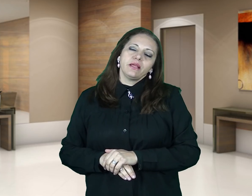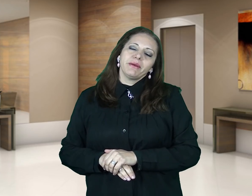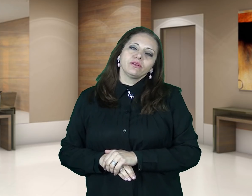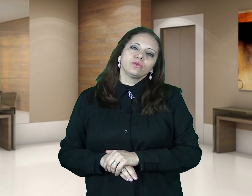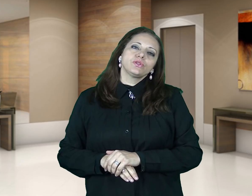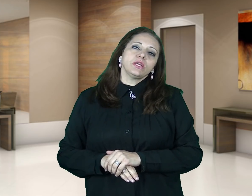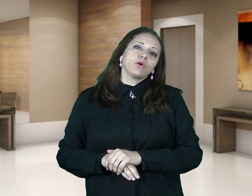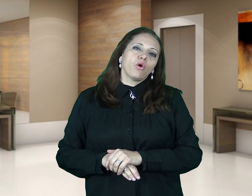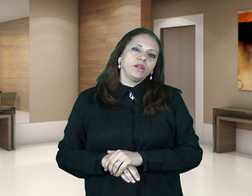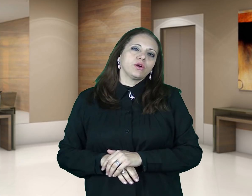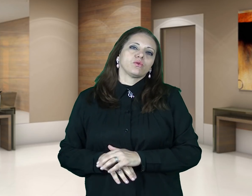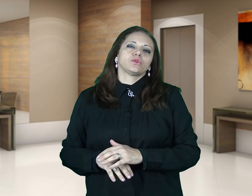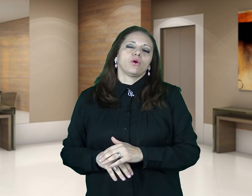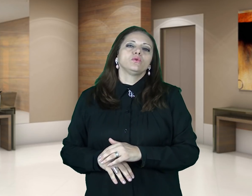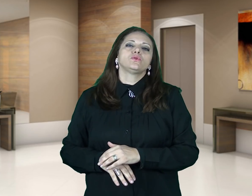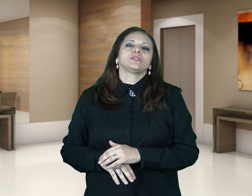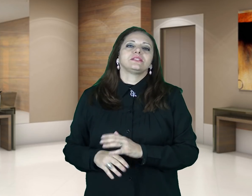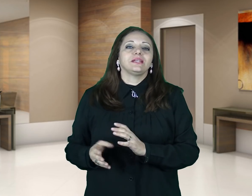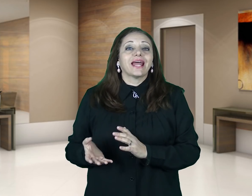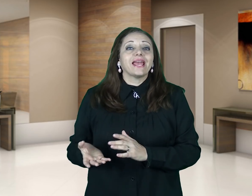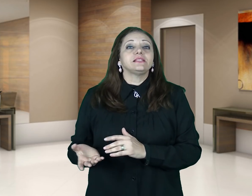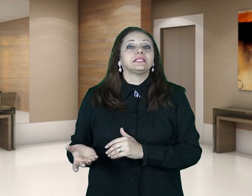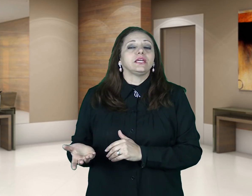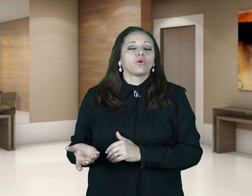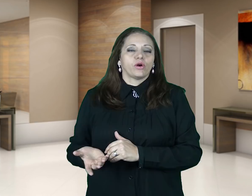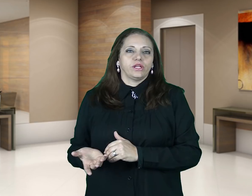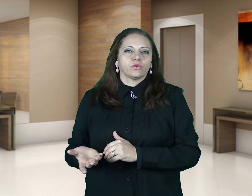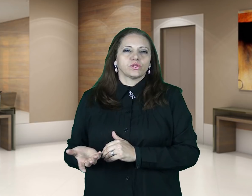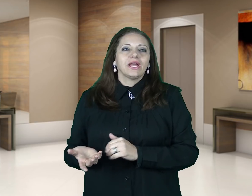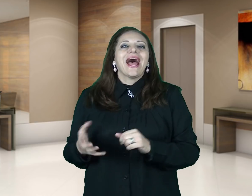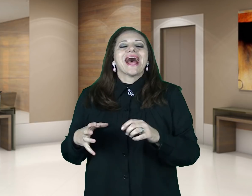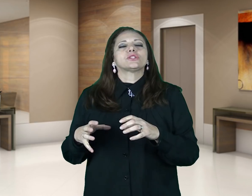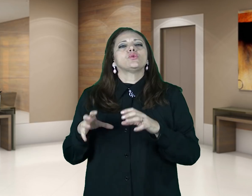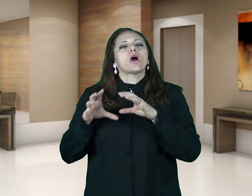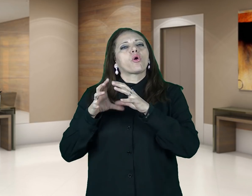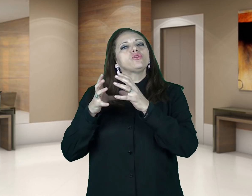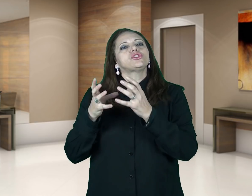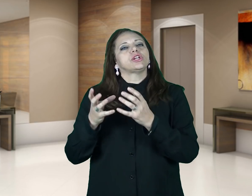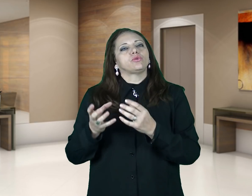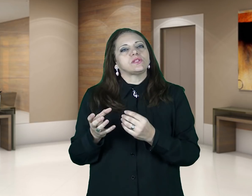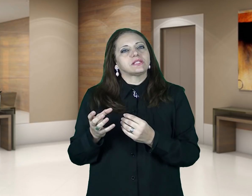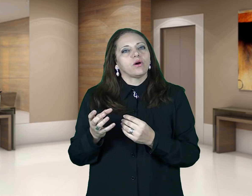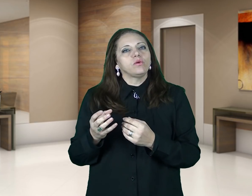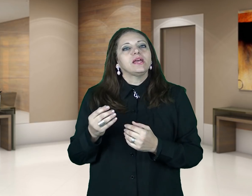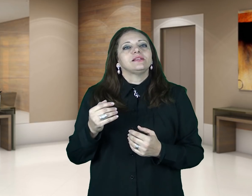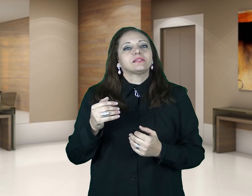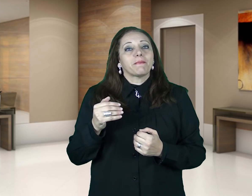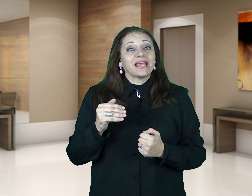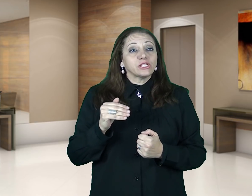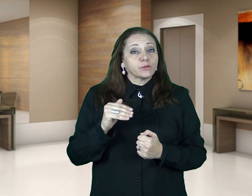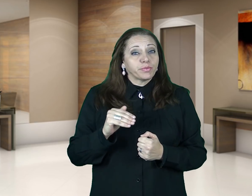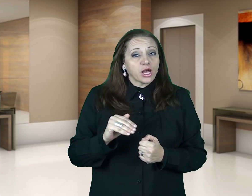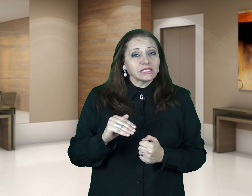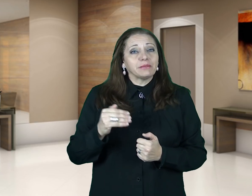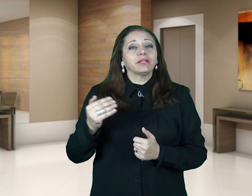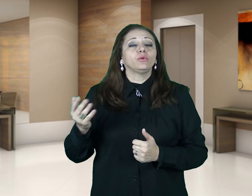os elementos icônicos, ou os sinais icônicos. A sua constituição está mais próxima